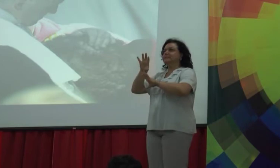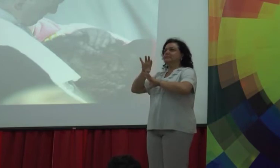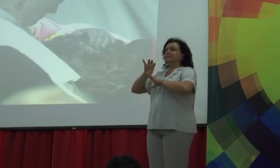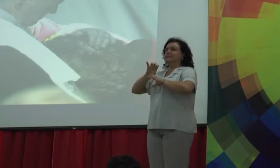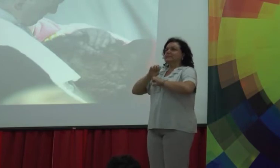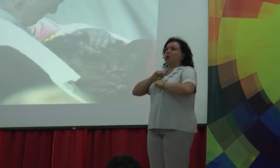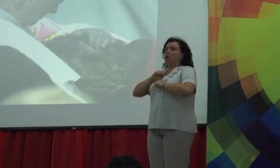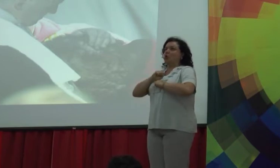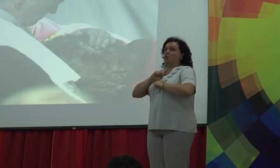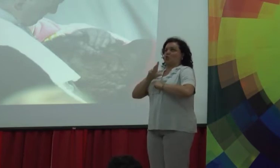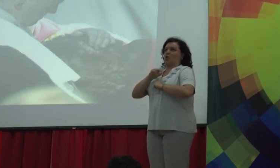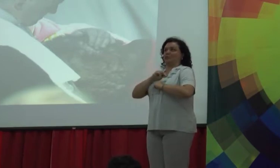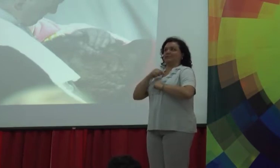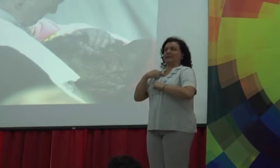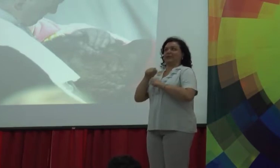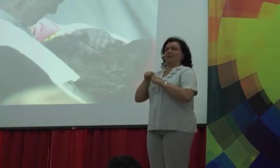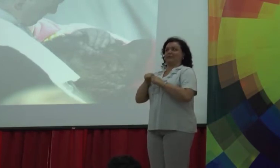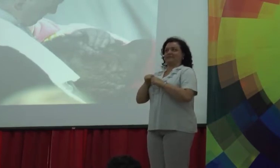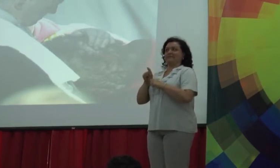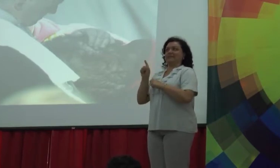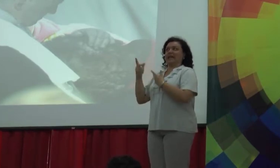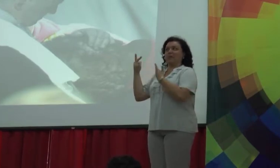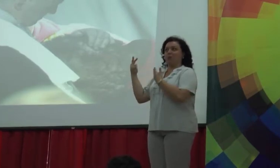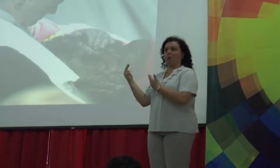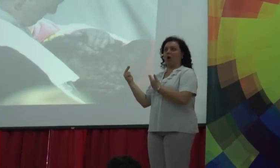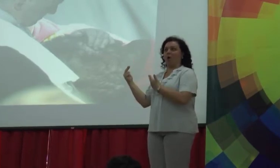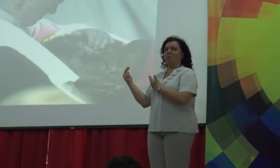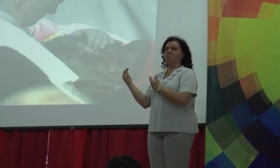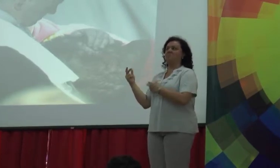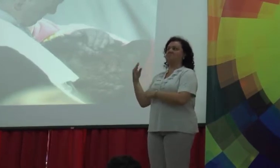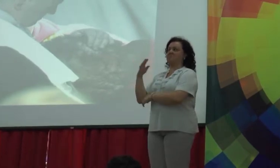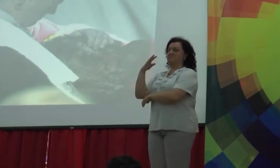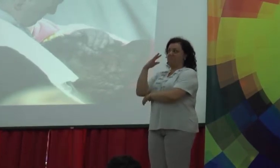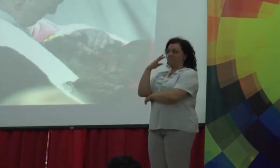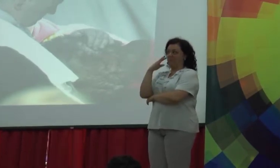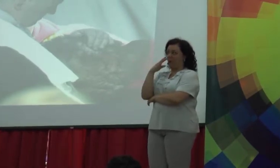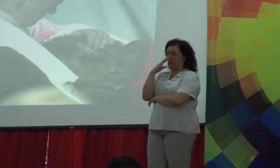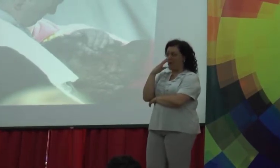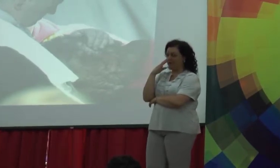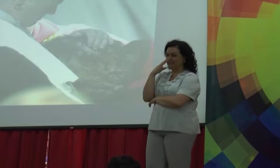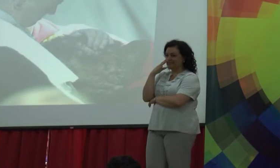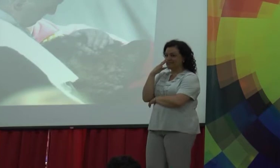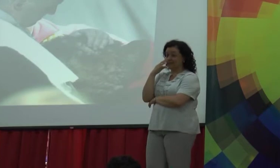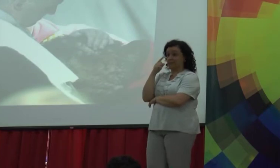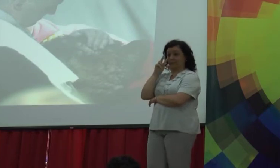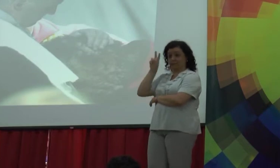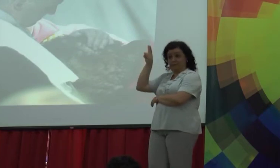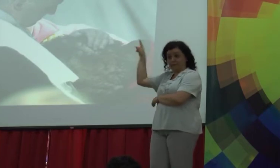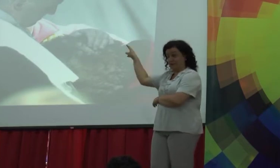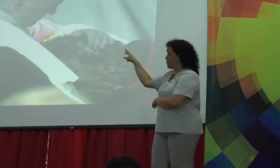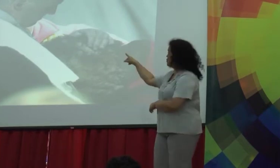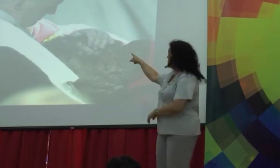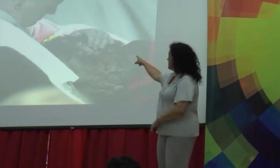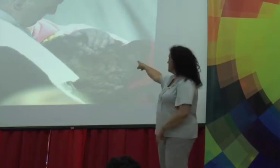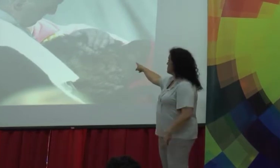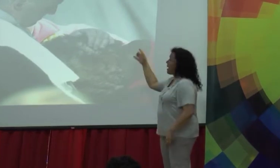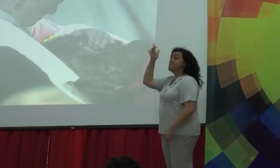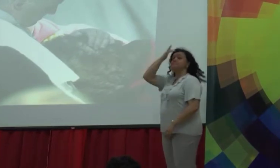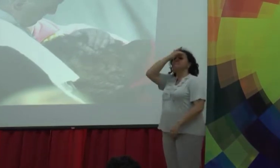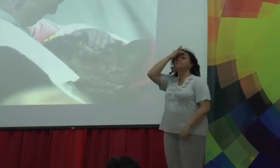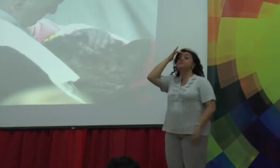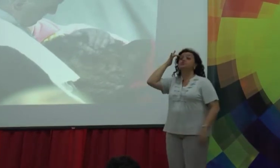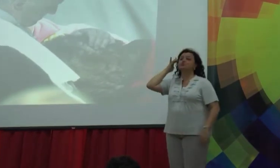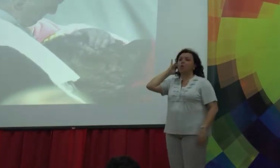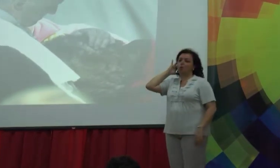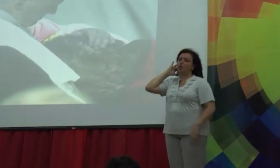que eu fiquei imaginando de que forma eu iria mostrar esse exemplo. Mas